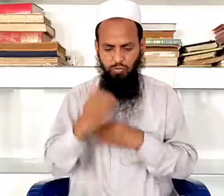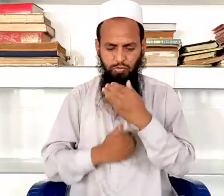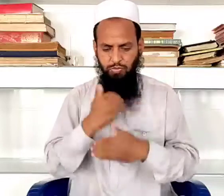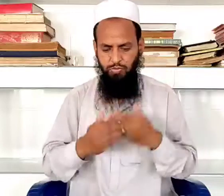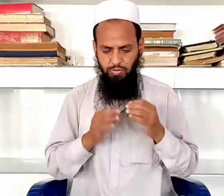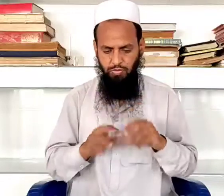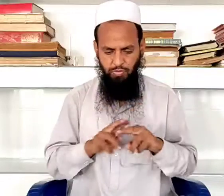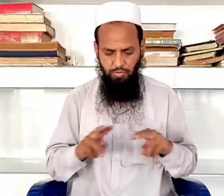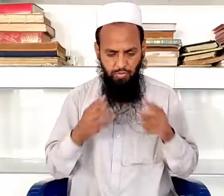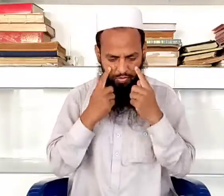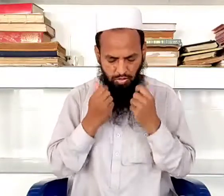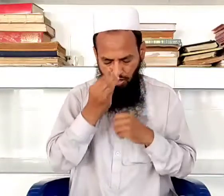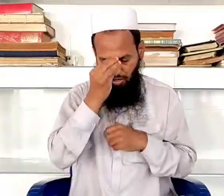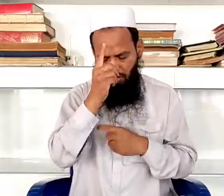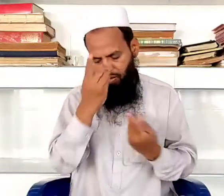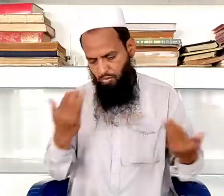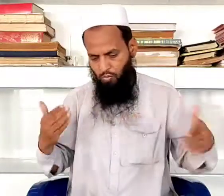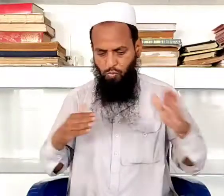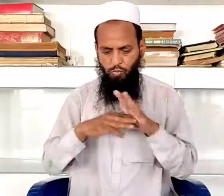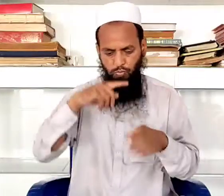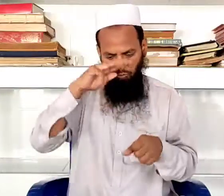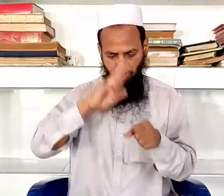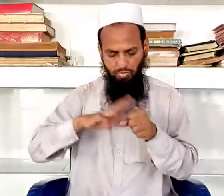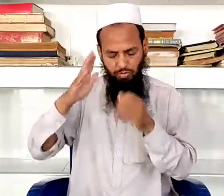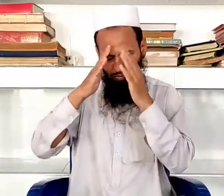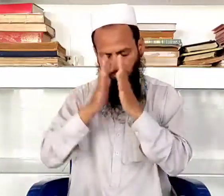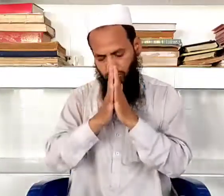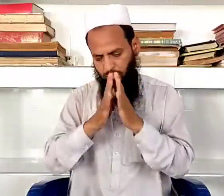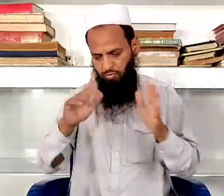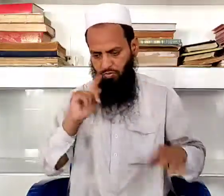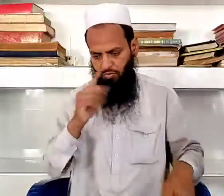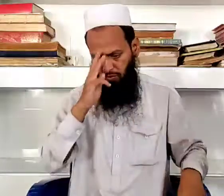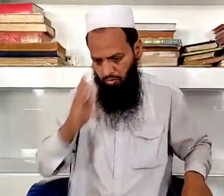العزه عما يصفون وسلام على المرسلين الحمد لله رب العالمين.